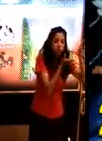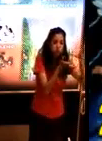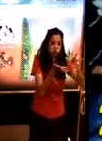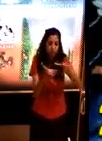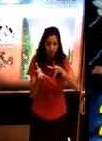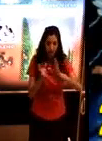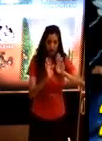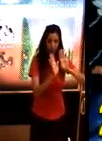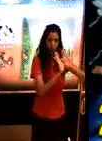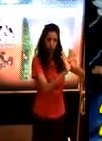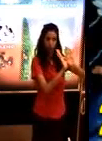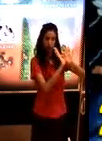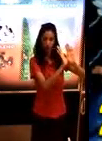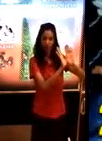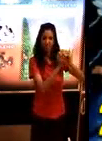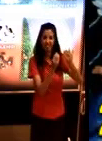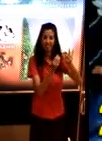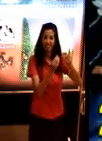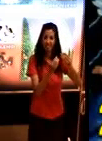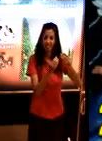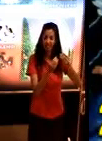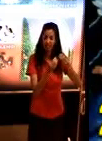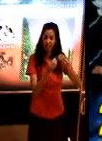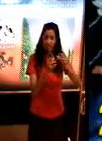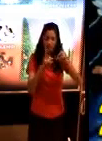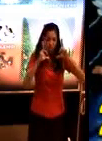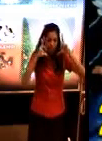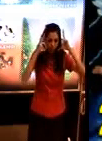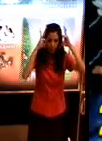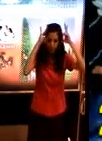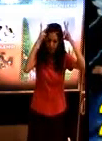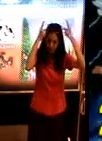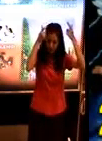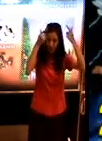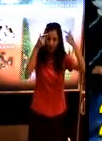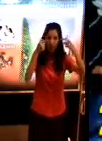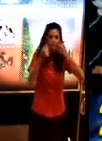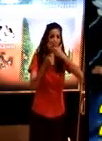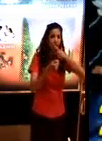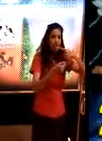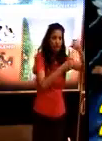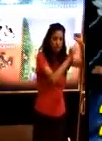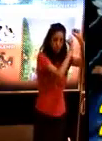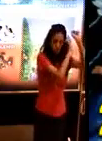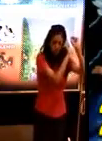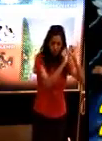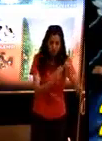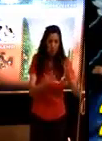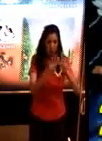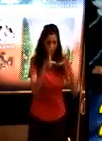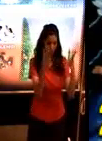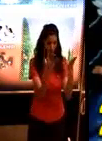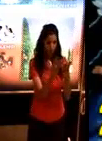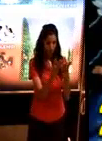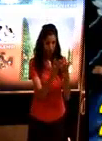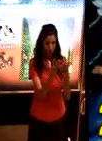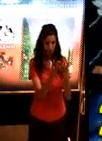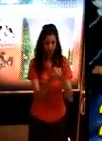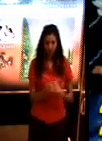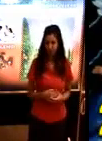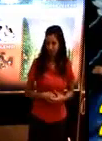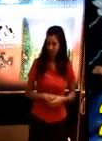la ira terrible que se levantará cuando el Señor suelte los vientos finalmente y